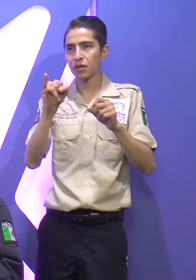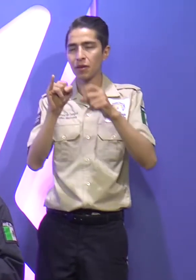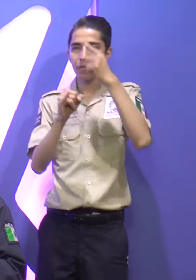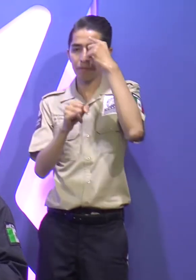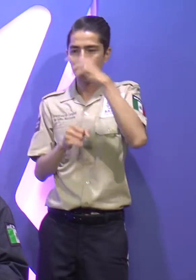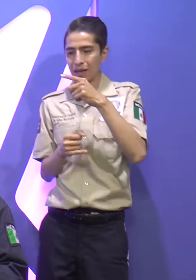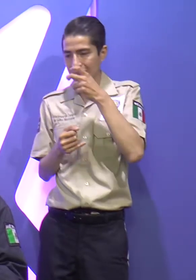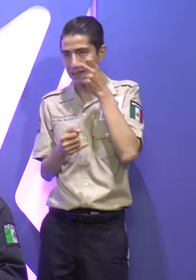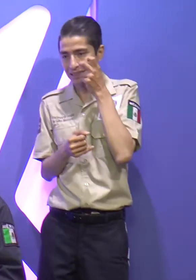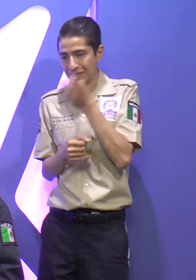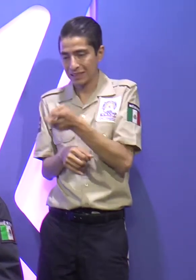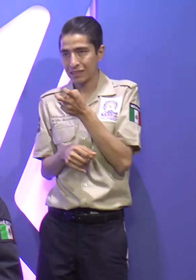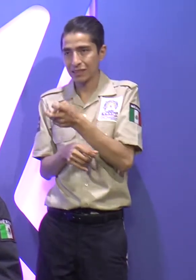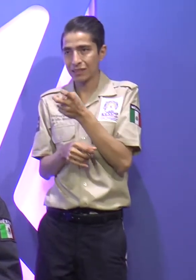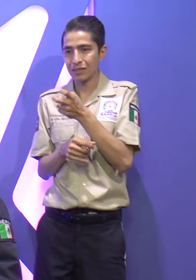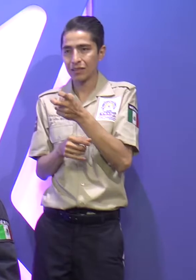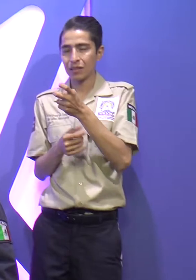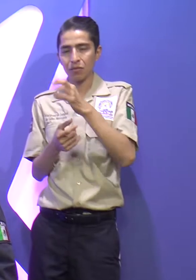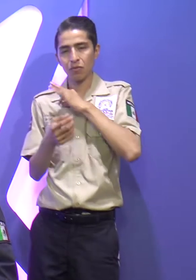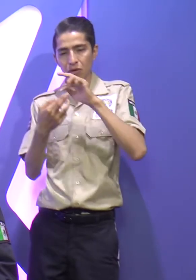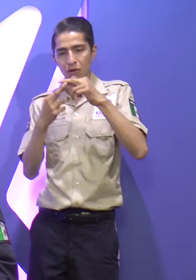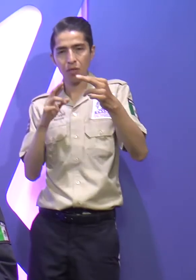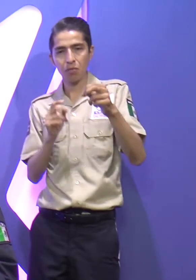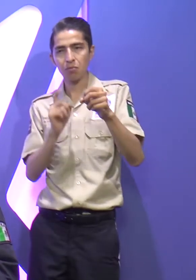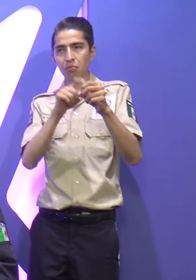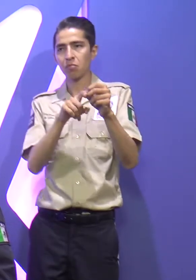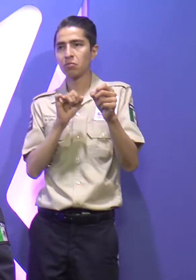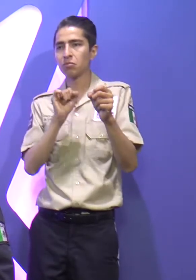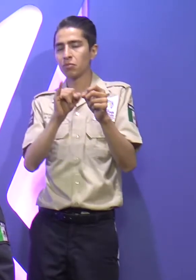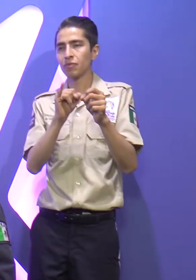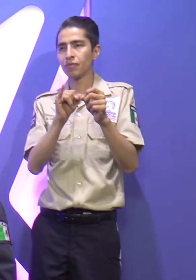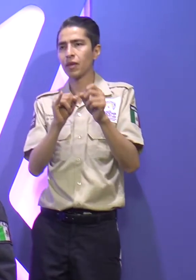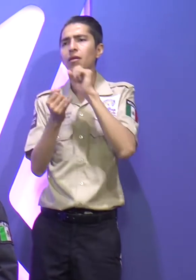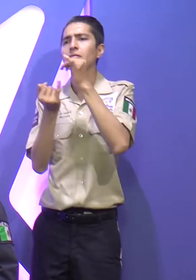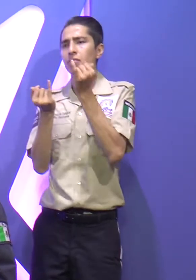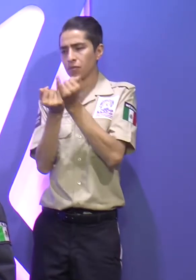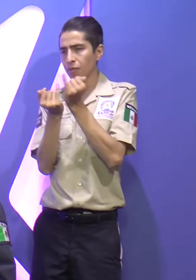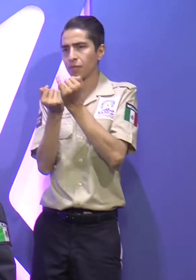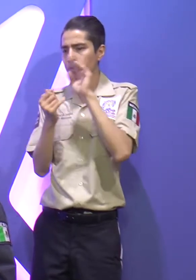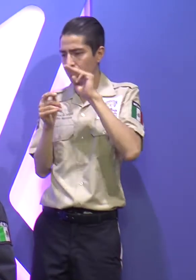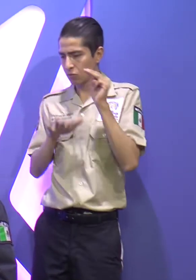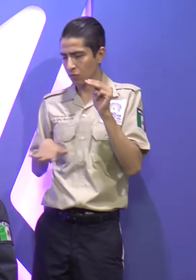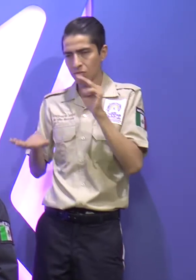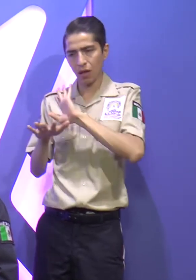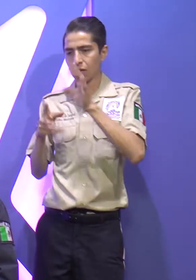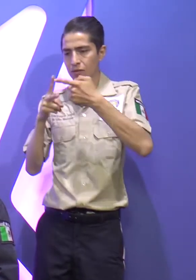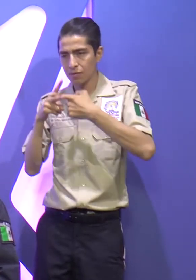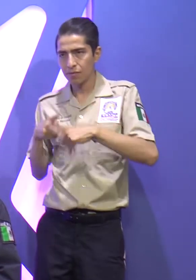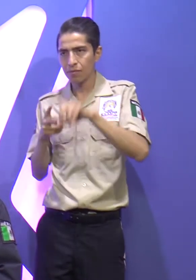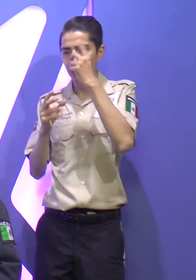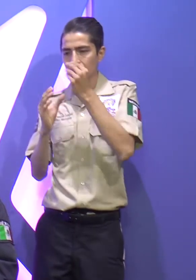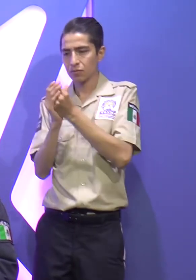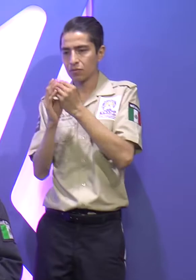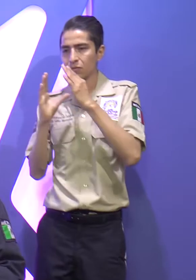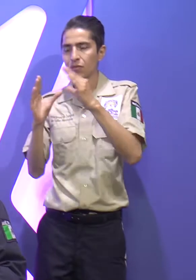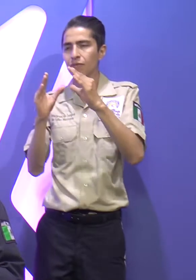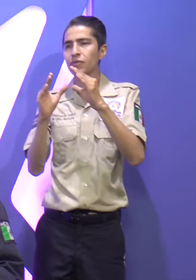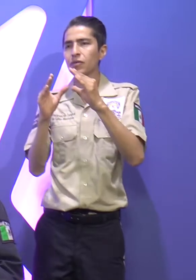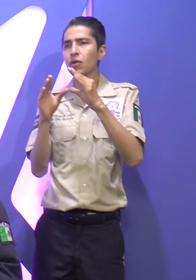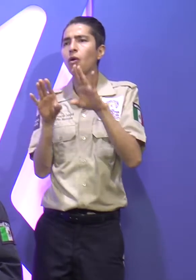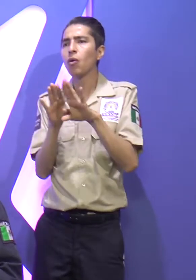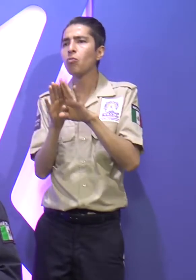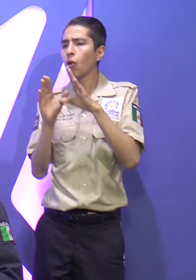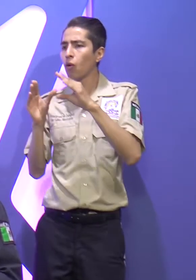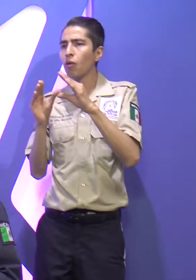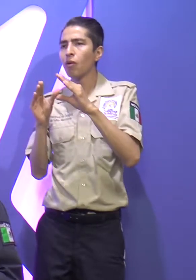esta plataforma y poder en su momento nosotros empezar a capacitar a través de la tecnología, ¿sí?,